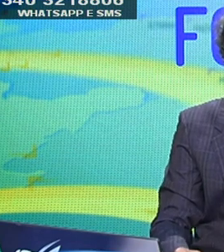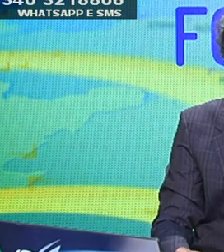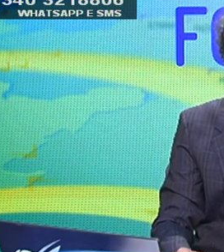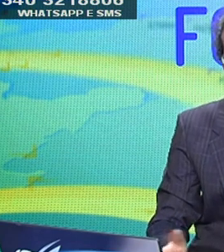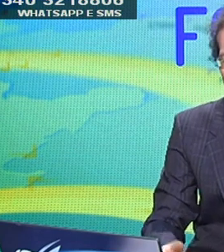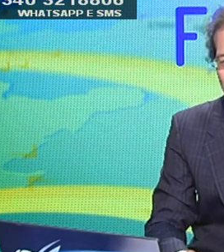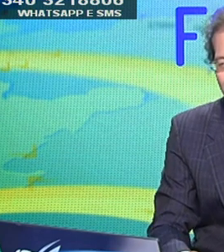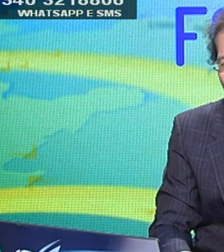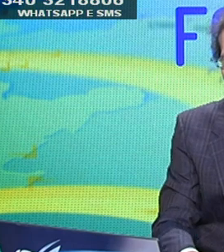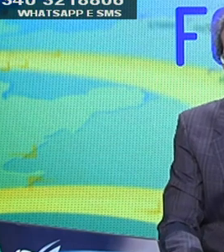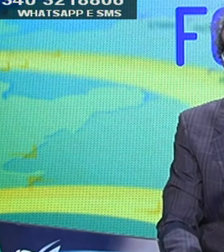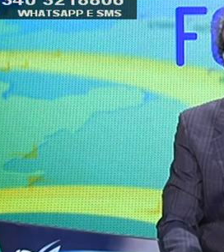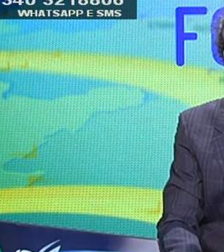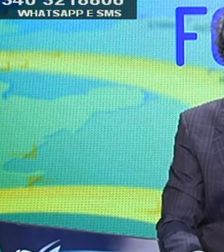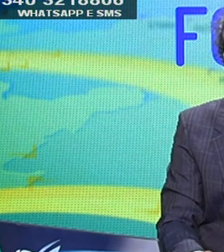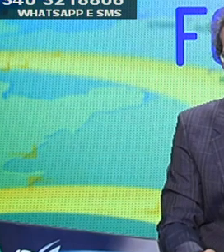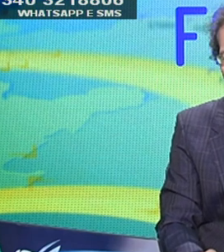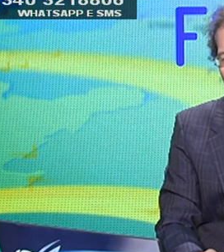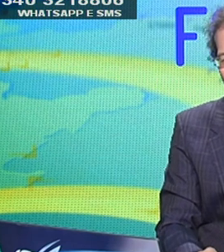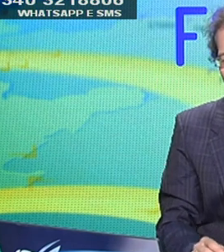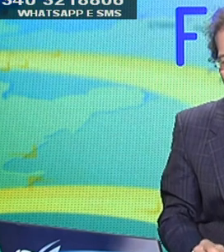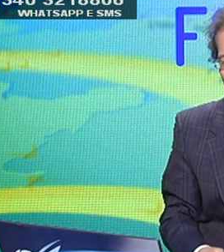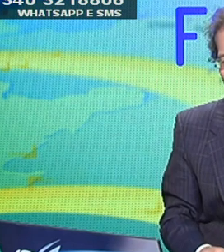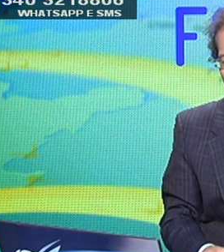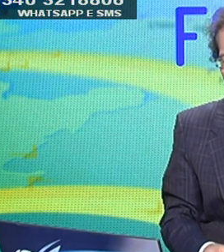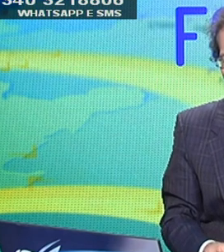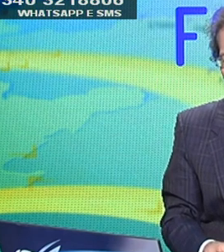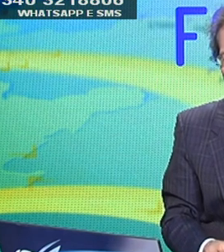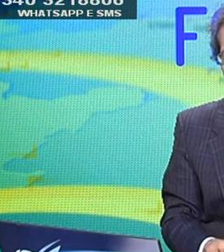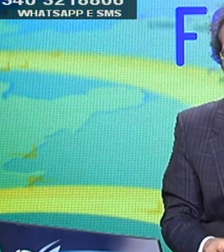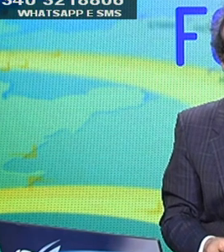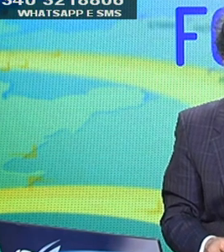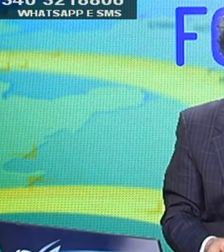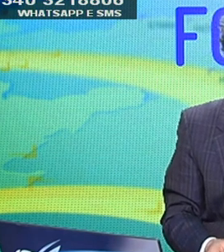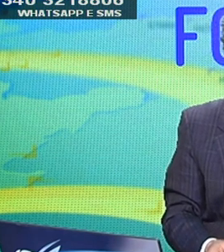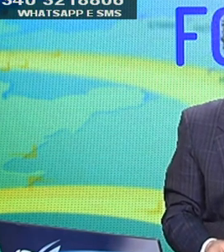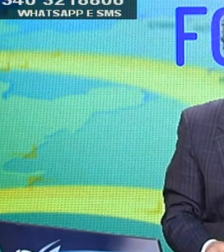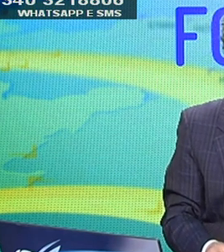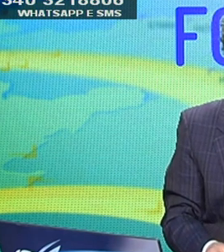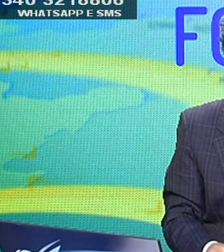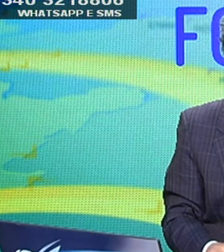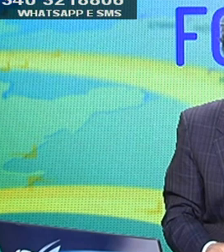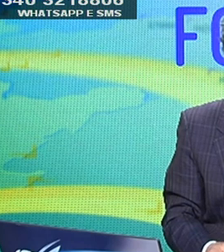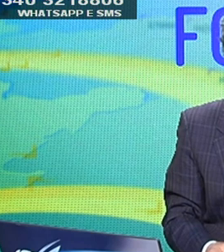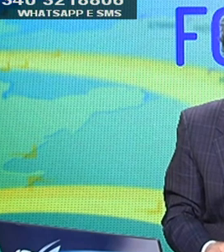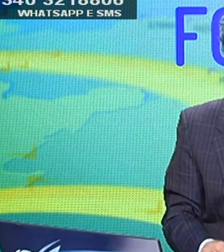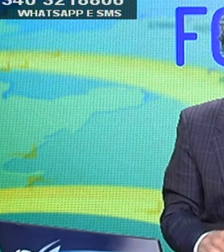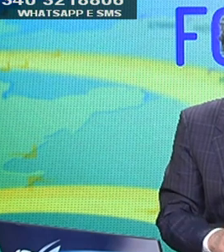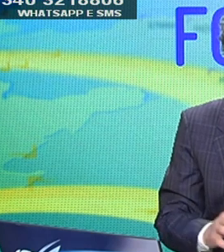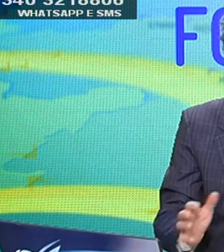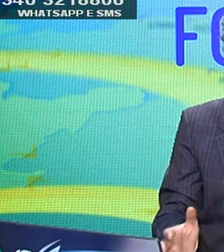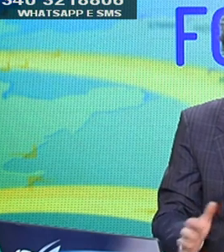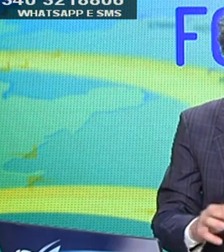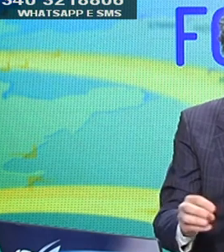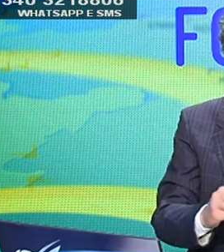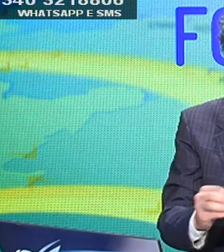sentito, sono passati 2 mesi, ci ha raccontato l'assessore, ancora i soldi non si sono visti per questa serie di passaggi tra